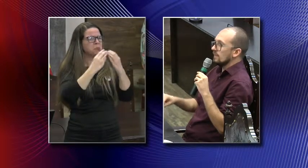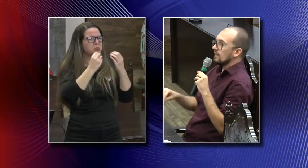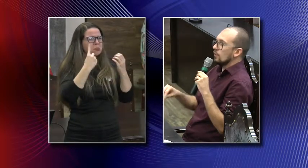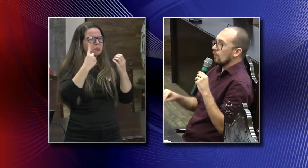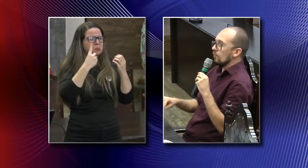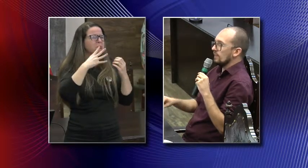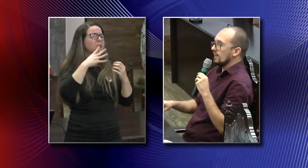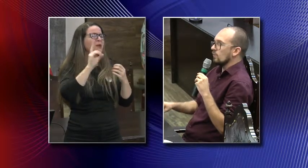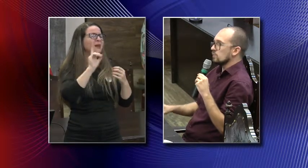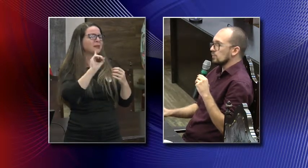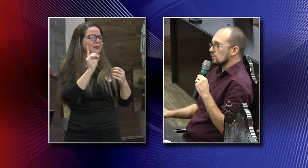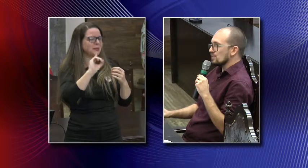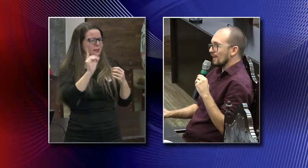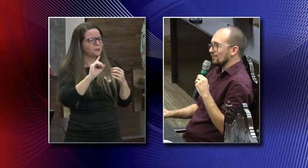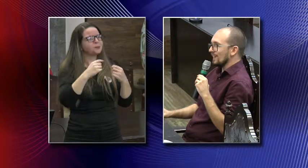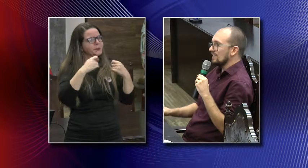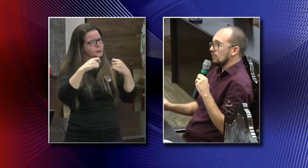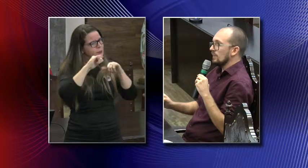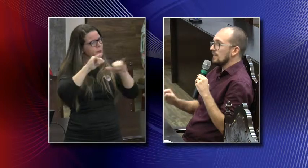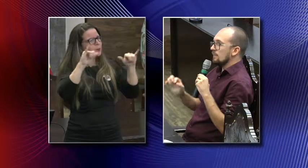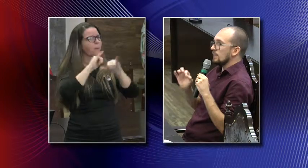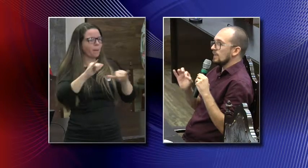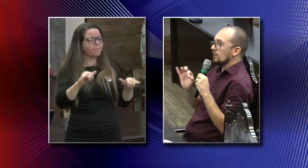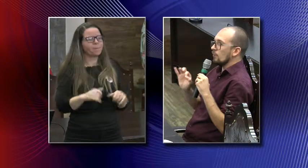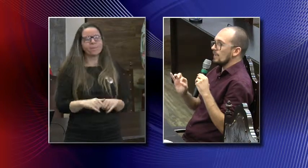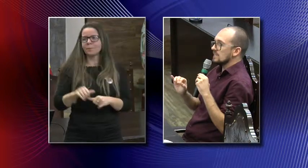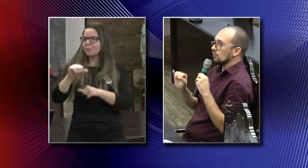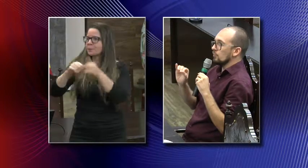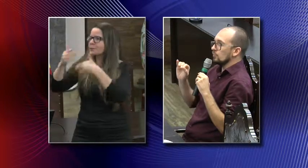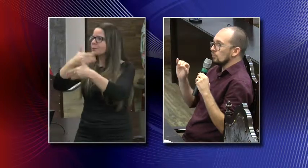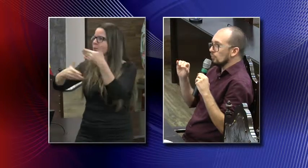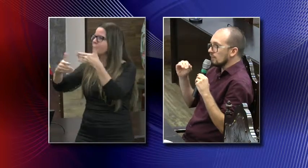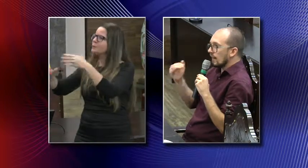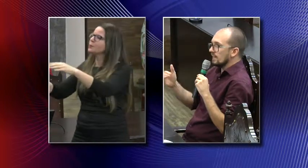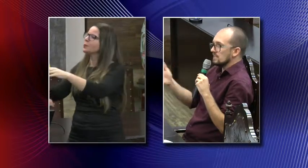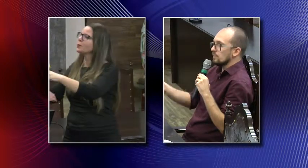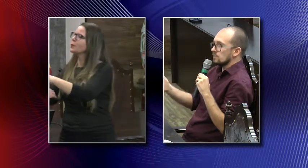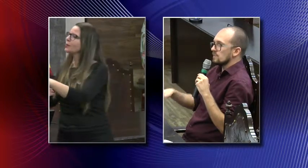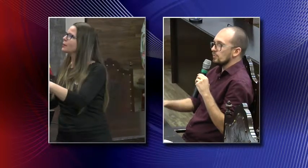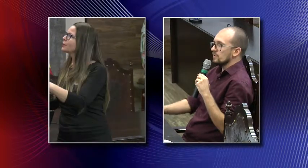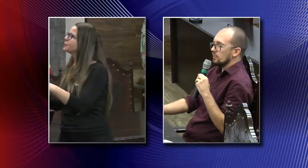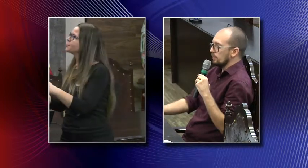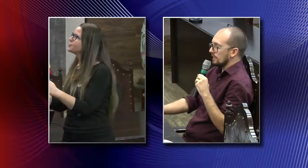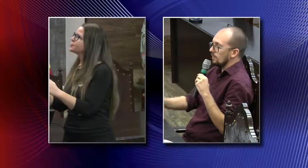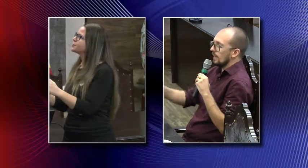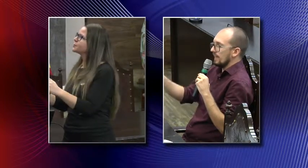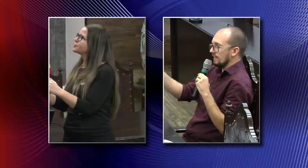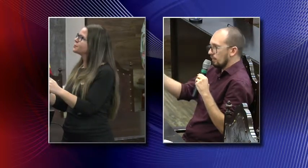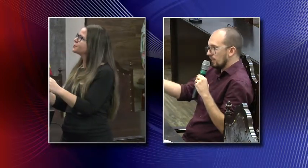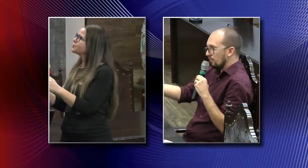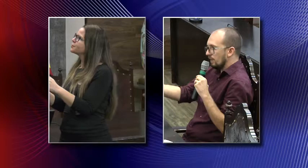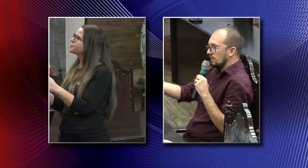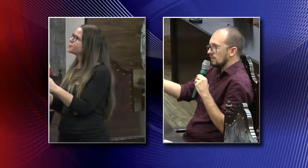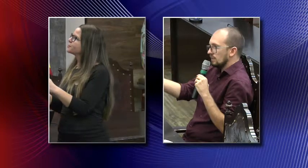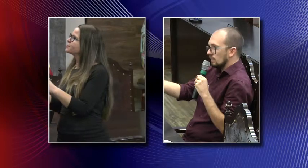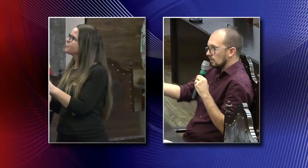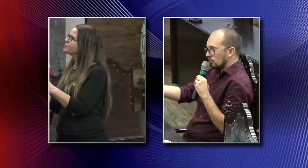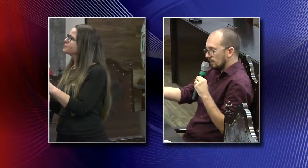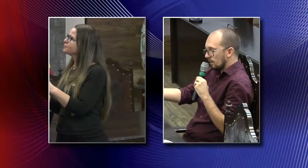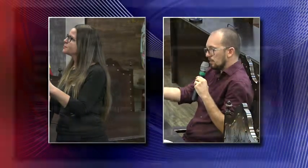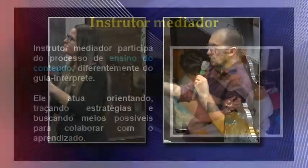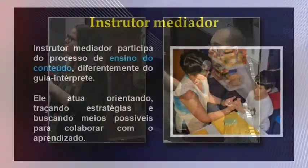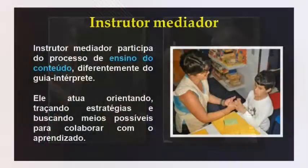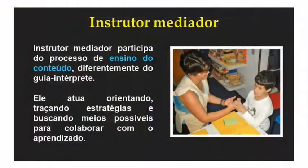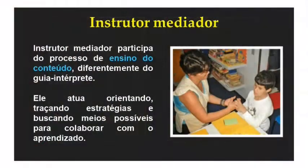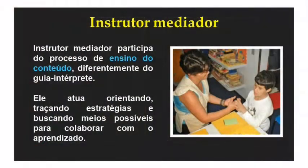saiba como lidar com o surdo-cego. Então, primeiro que começa do lugar que essa pessoa se posiciona para trabalhar, que não é na frente com